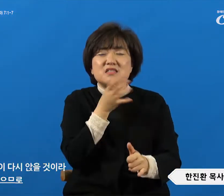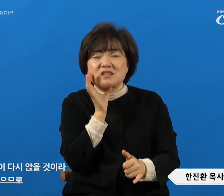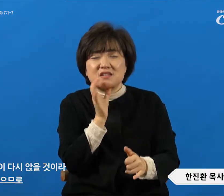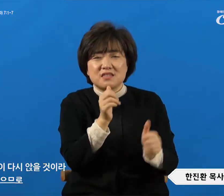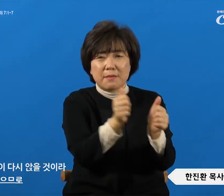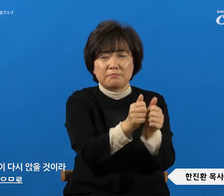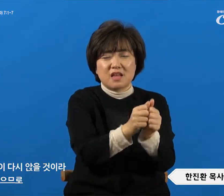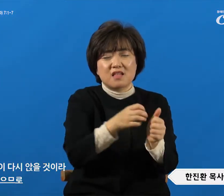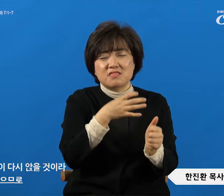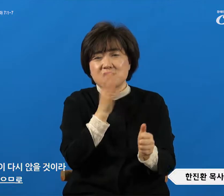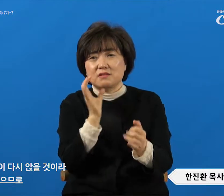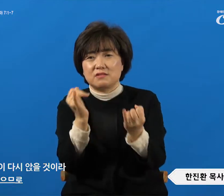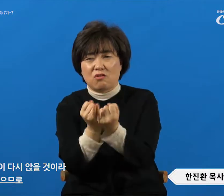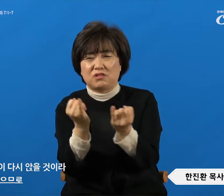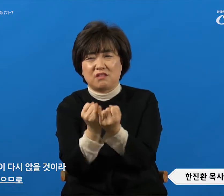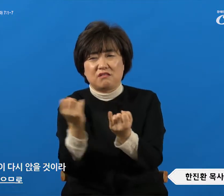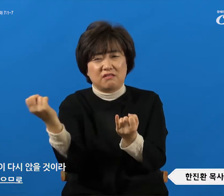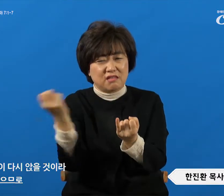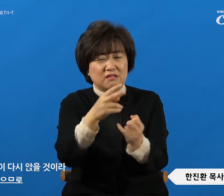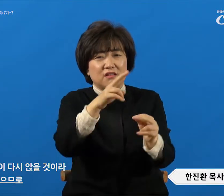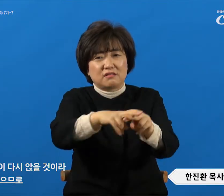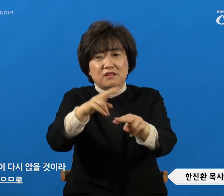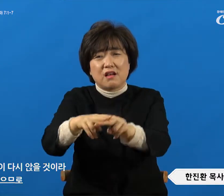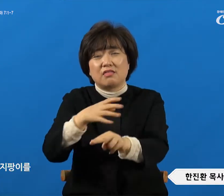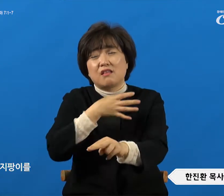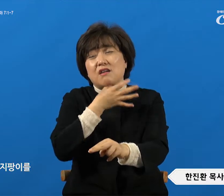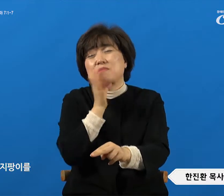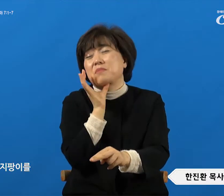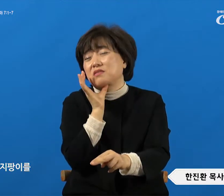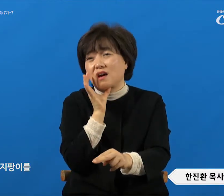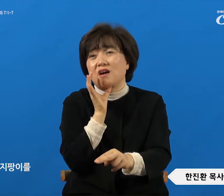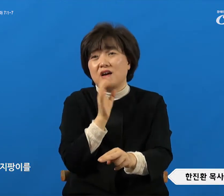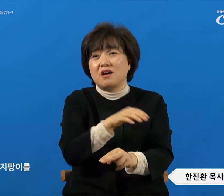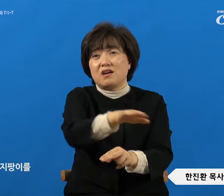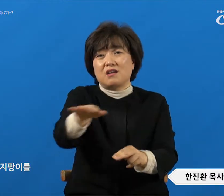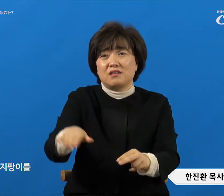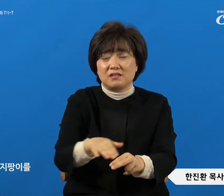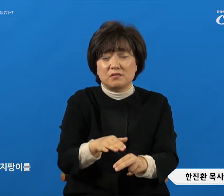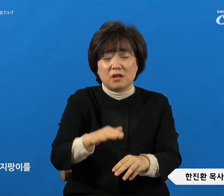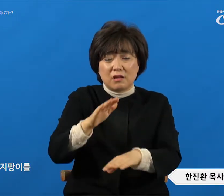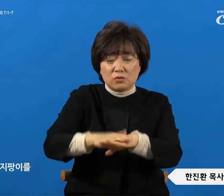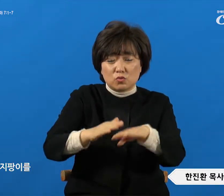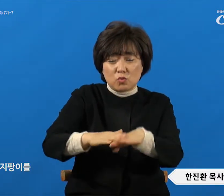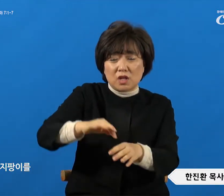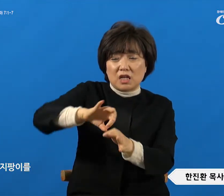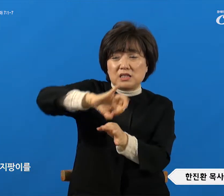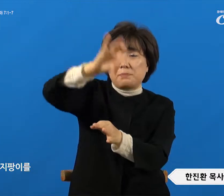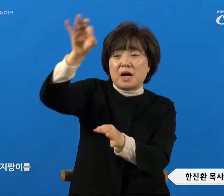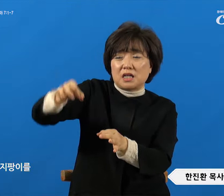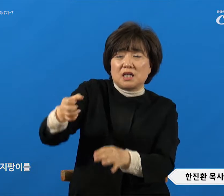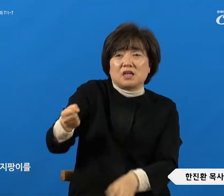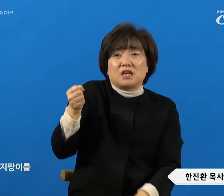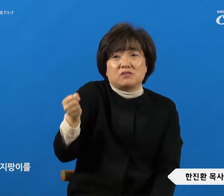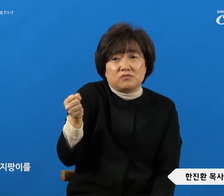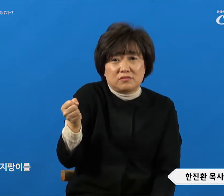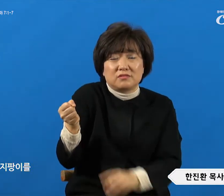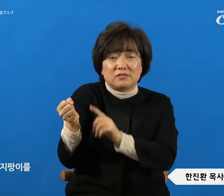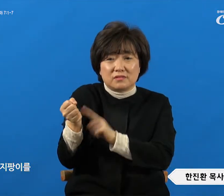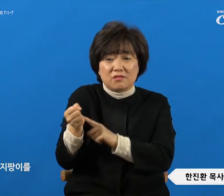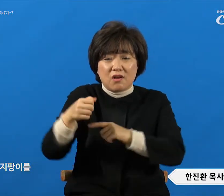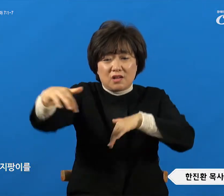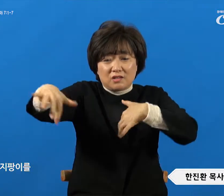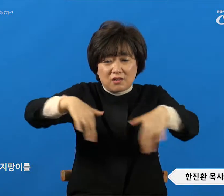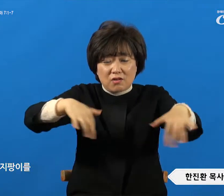남자들과 늙은 여자들이 다시 앉을 것이라. 다 나이가 많으므로 저마다 손에 지팡이를 잡을 것이요 그